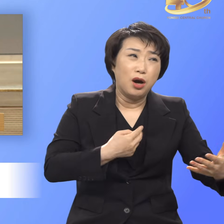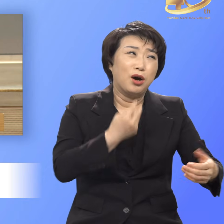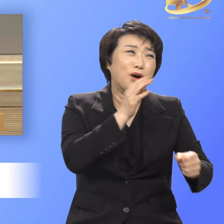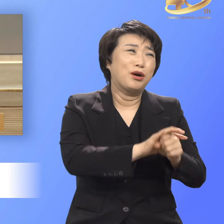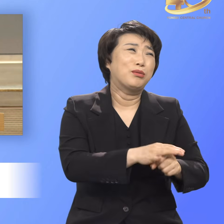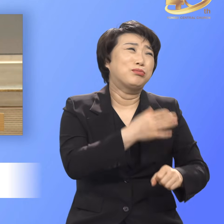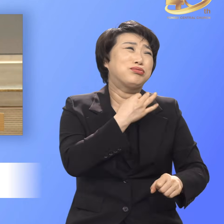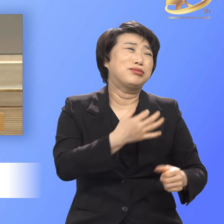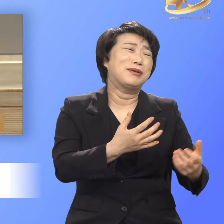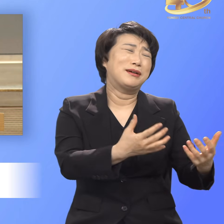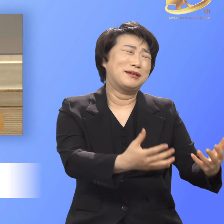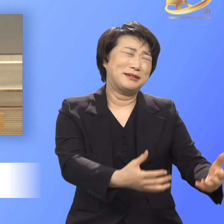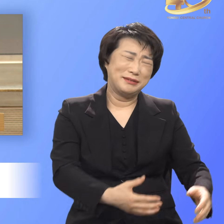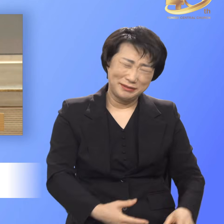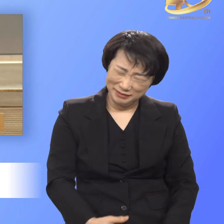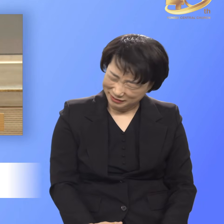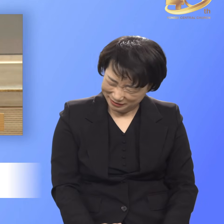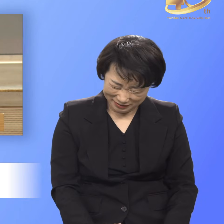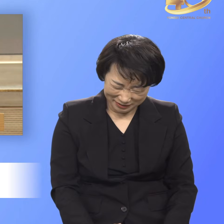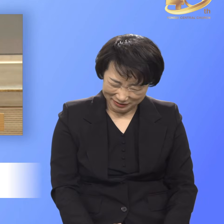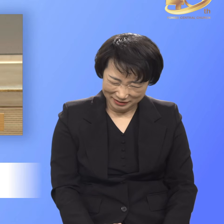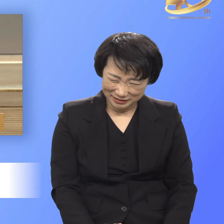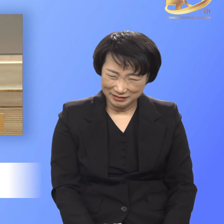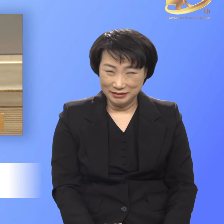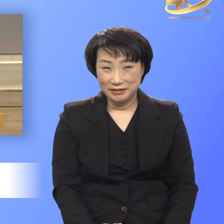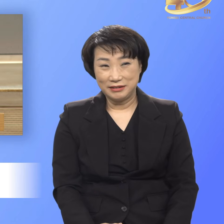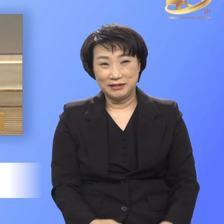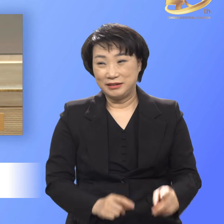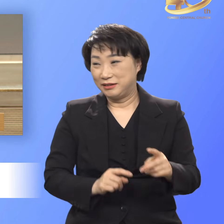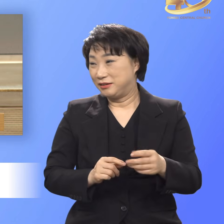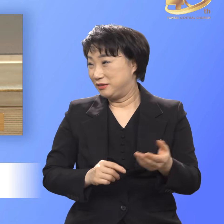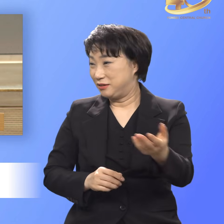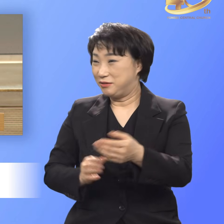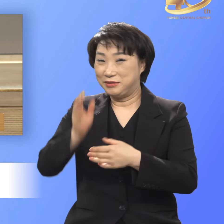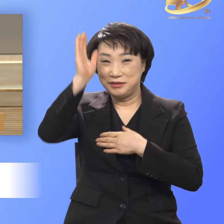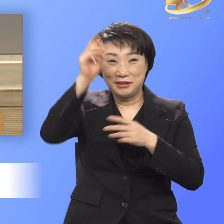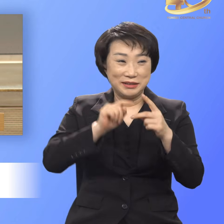불행하냐고 봐요. 이해되는지 모르겠어.